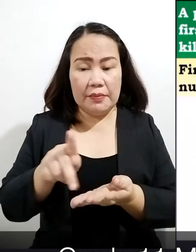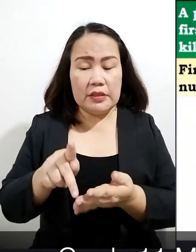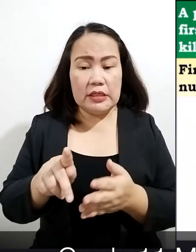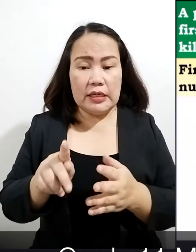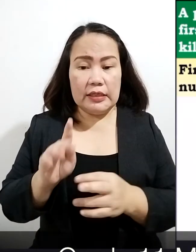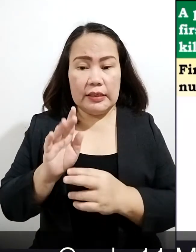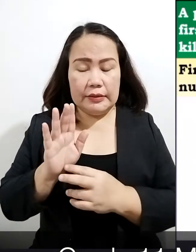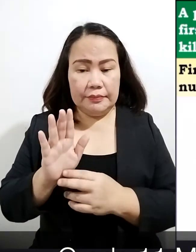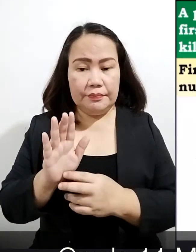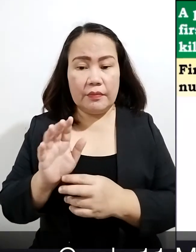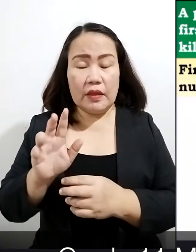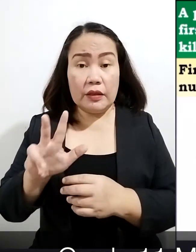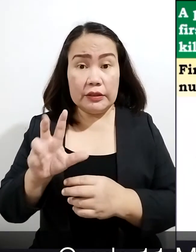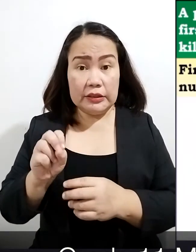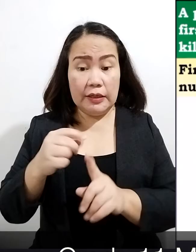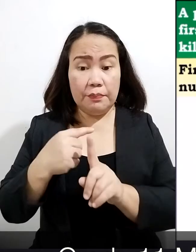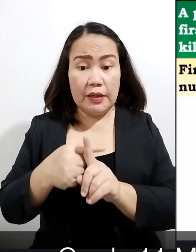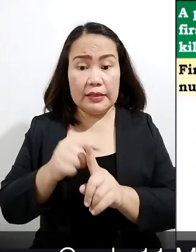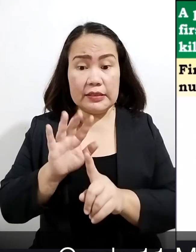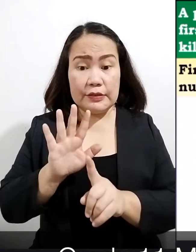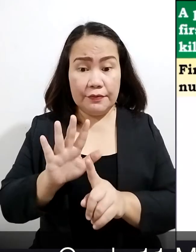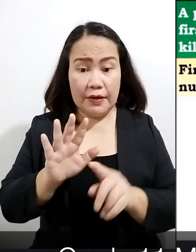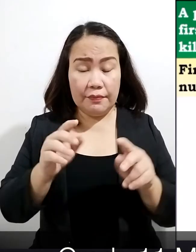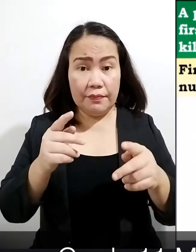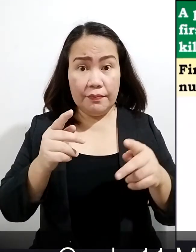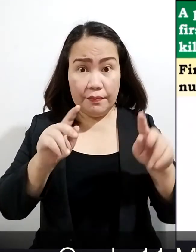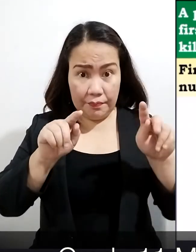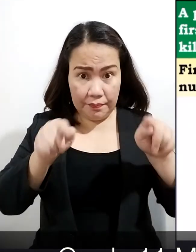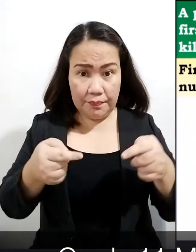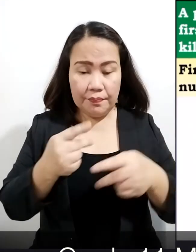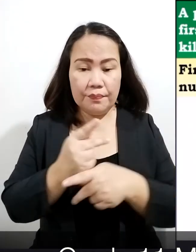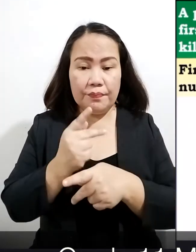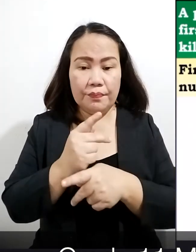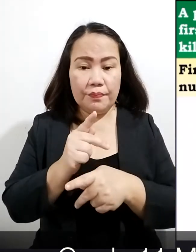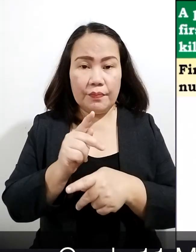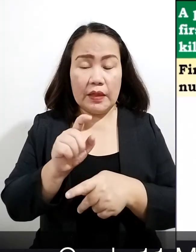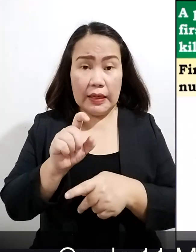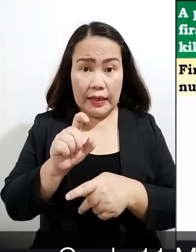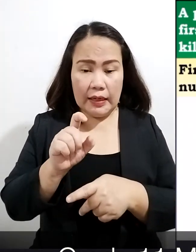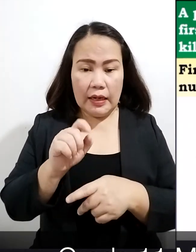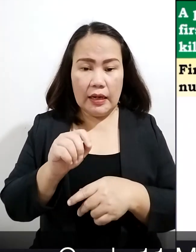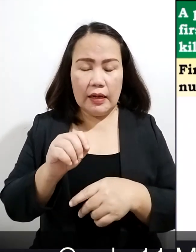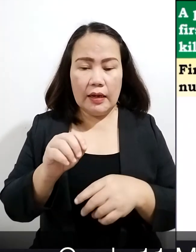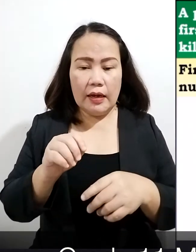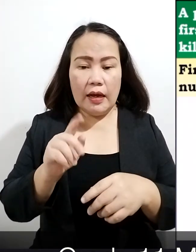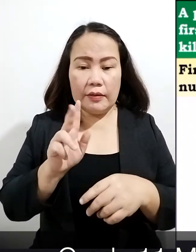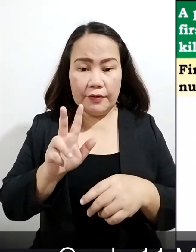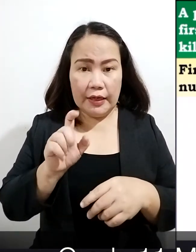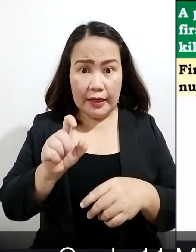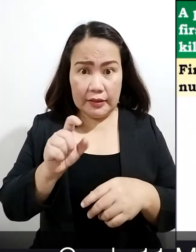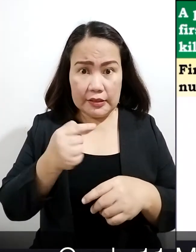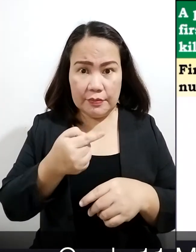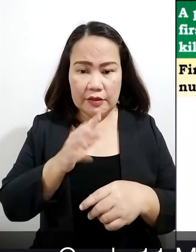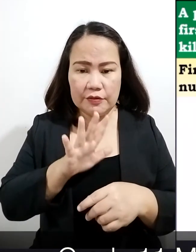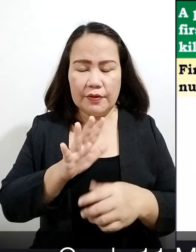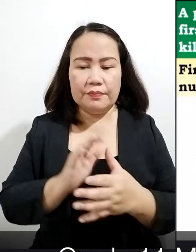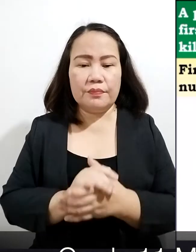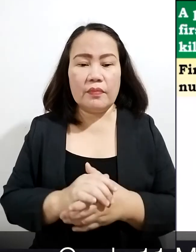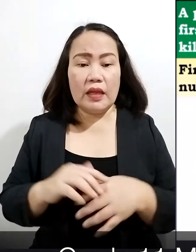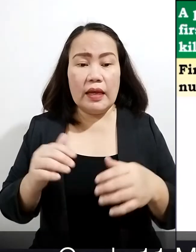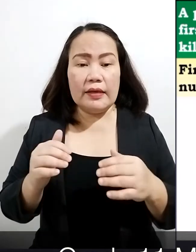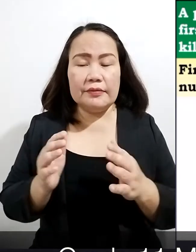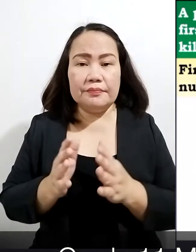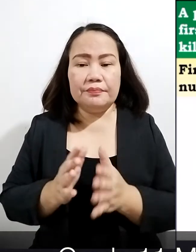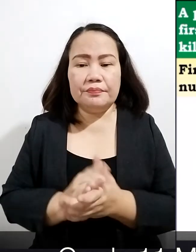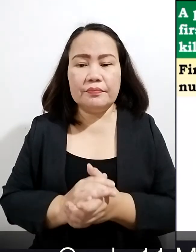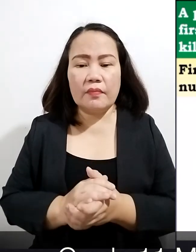plus 5 times the greatest integer of x minus 5. Sa greatest integer function,